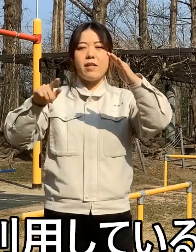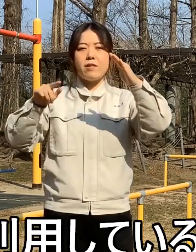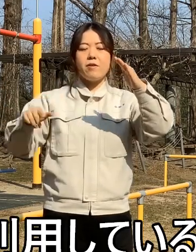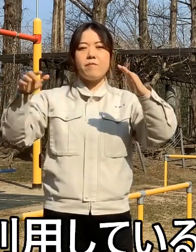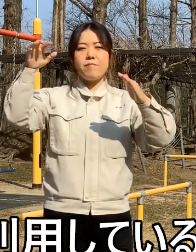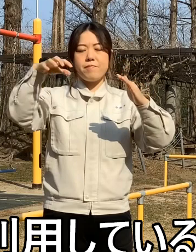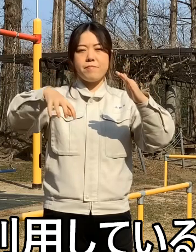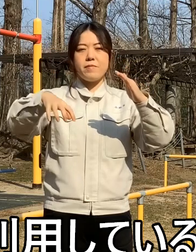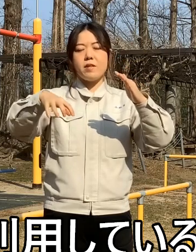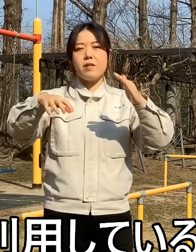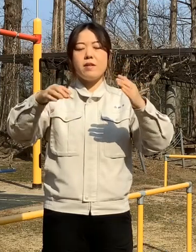の